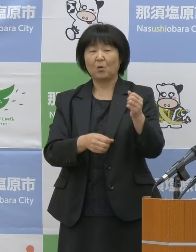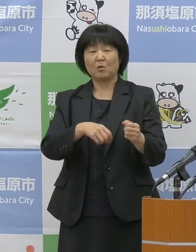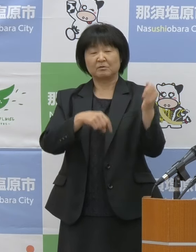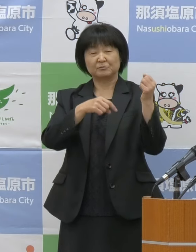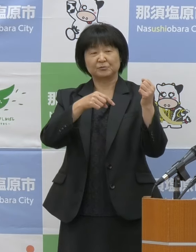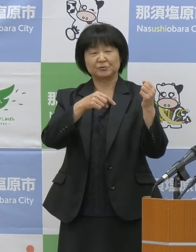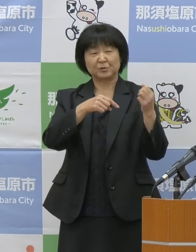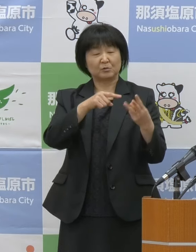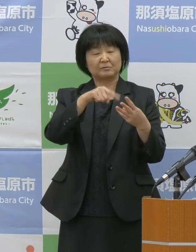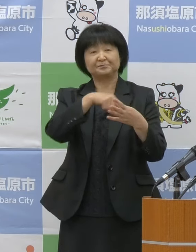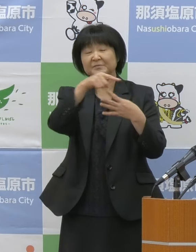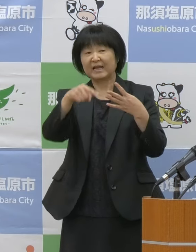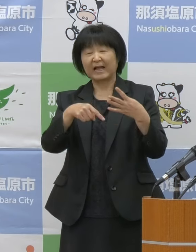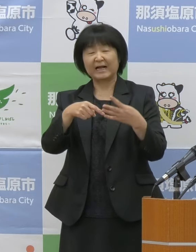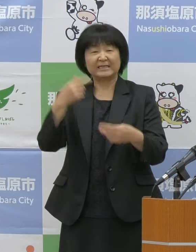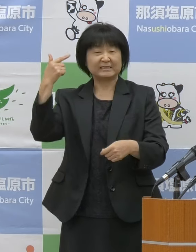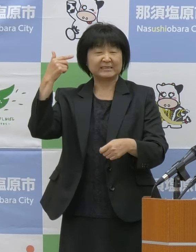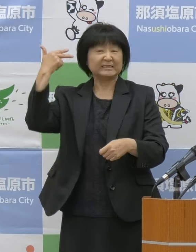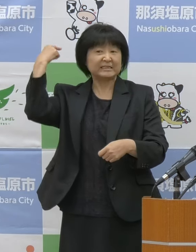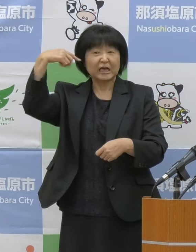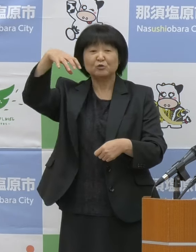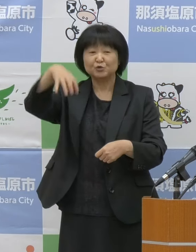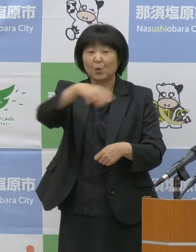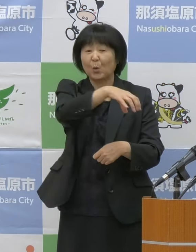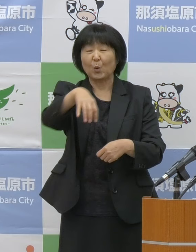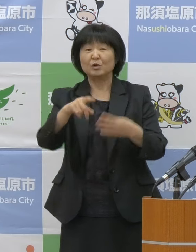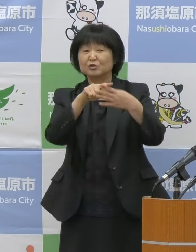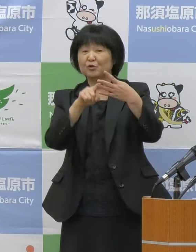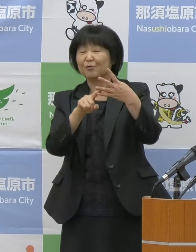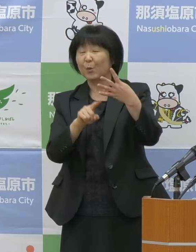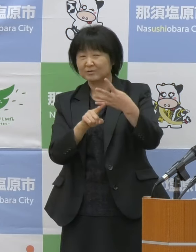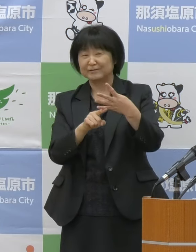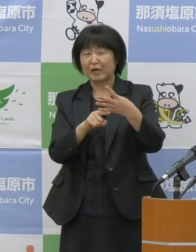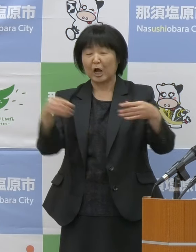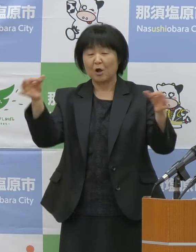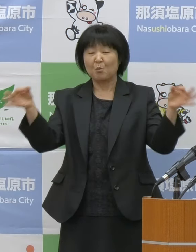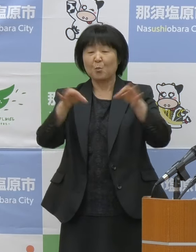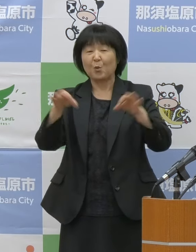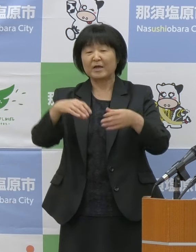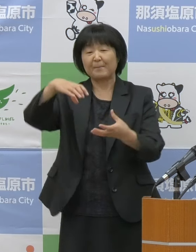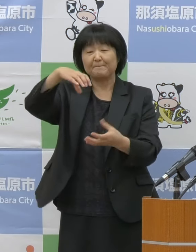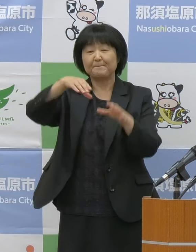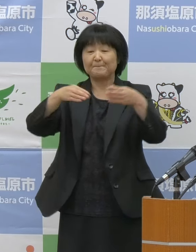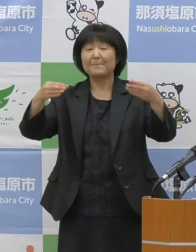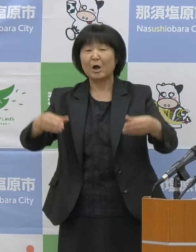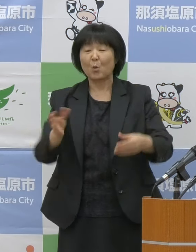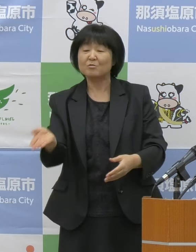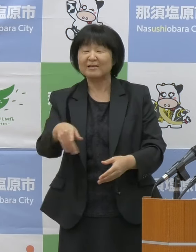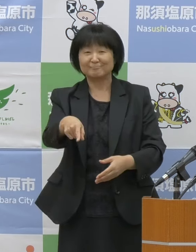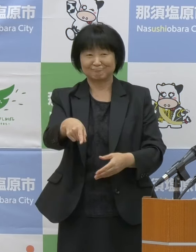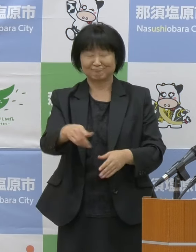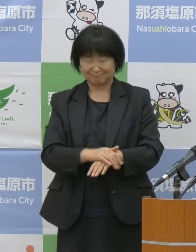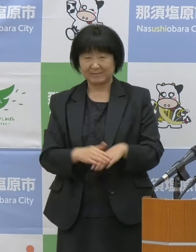須の支所、塩原支所、大木根出張所に募金箱を設置しておりますので、引き続き、今も皆様から